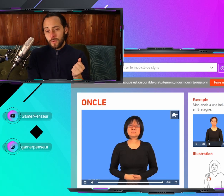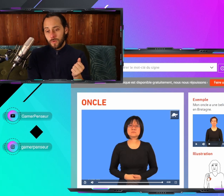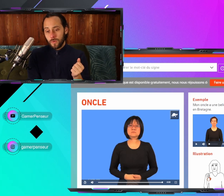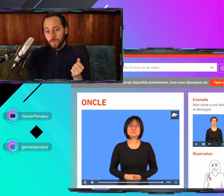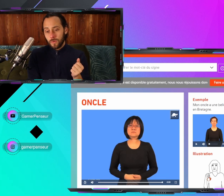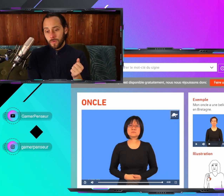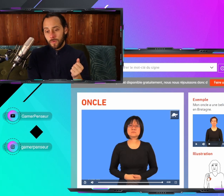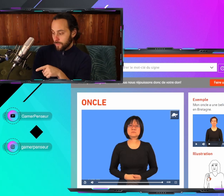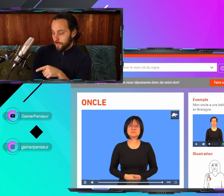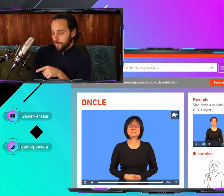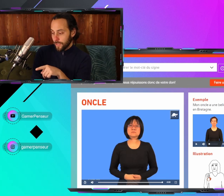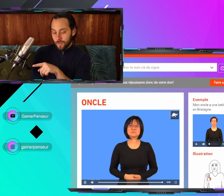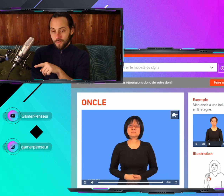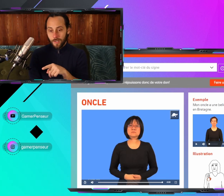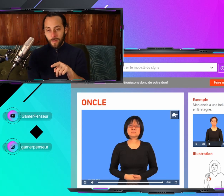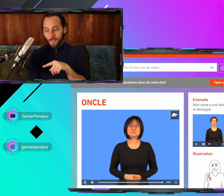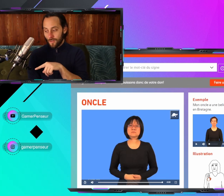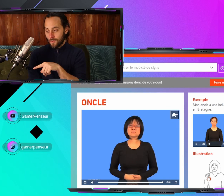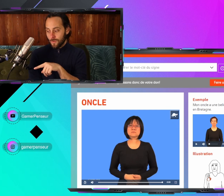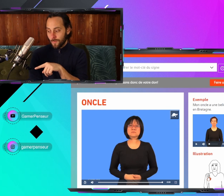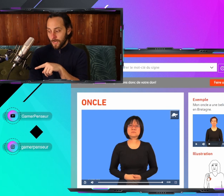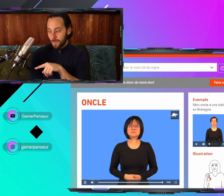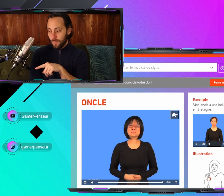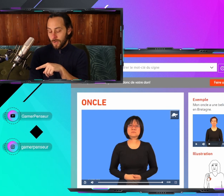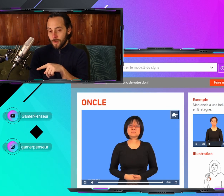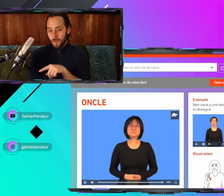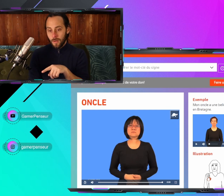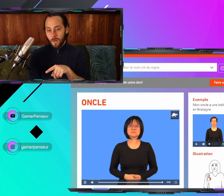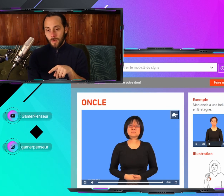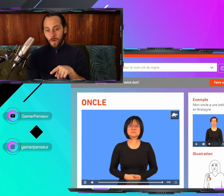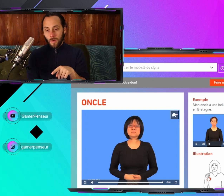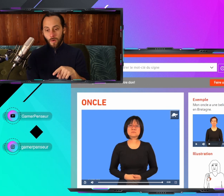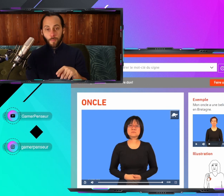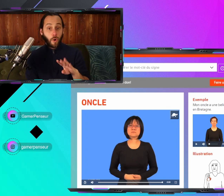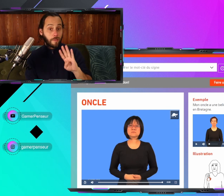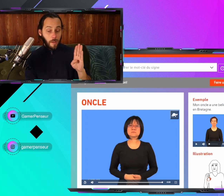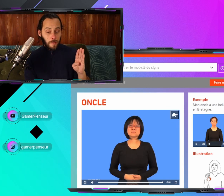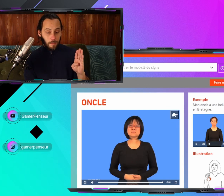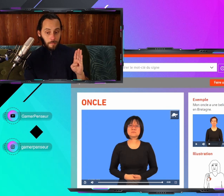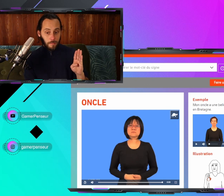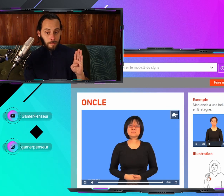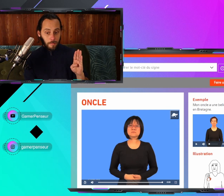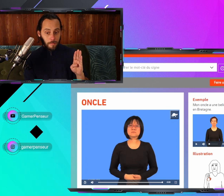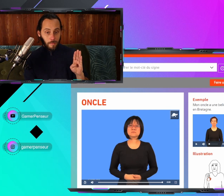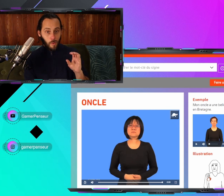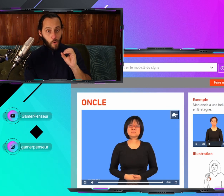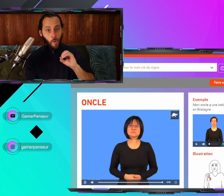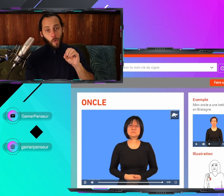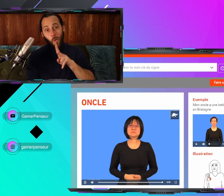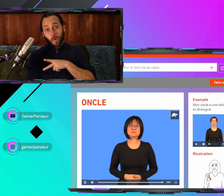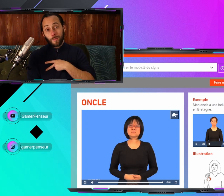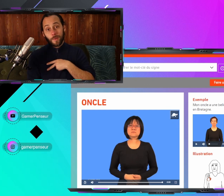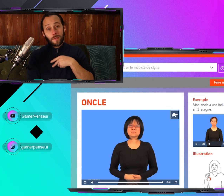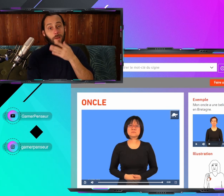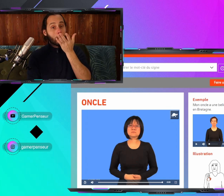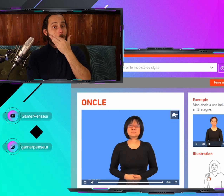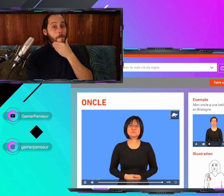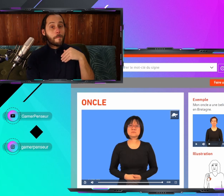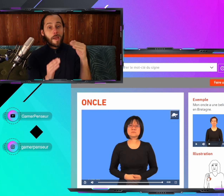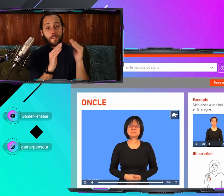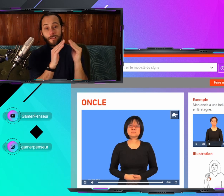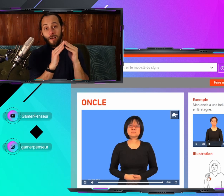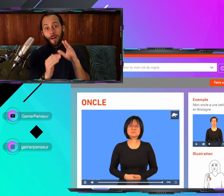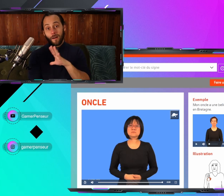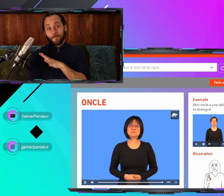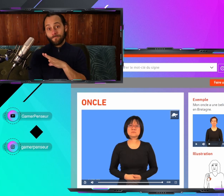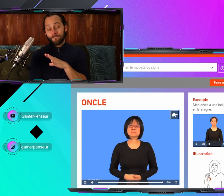Ou... Ouais, j'inverserais juste comparé à toi... Bretagne, Oncle Pi,